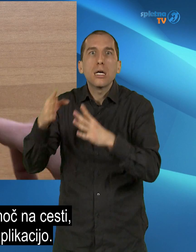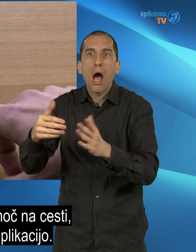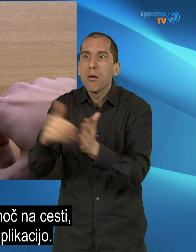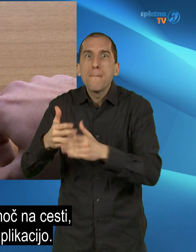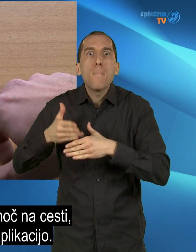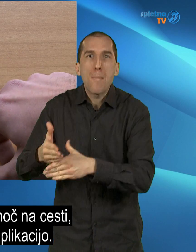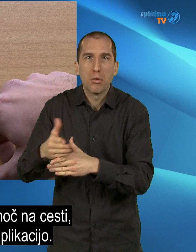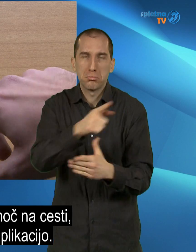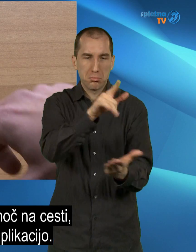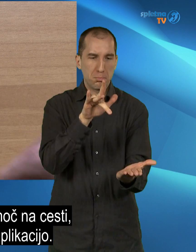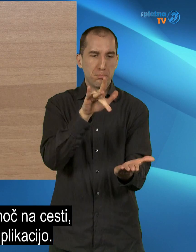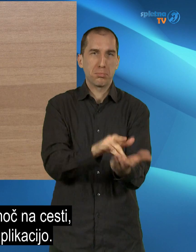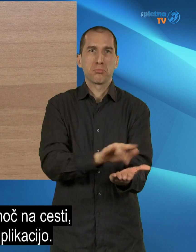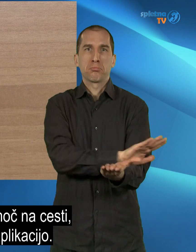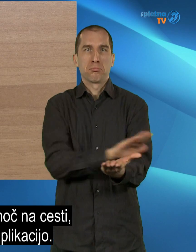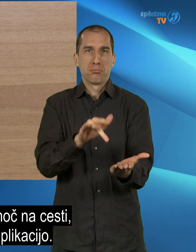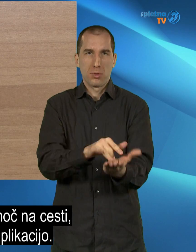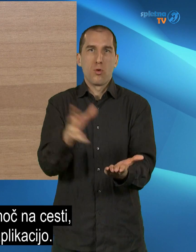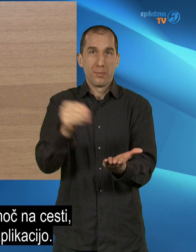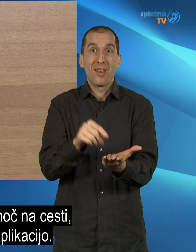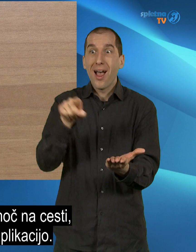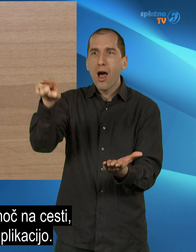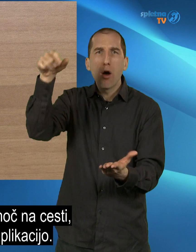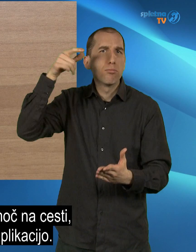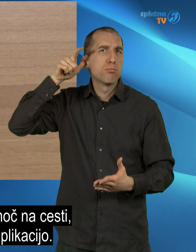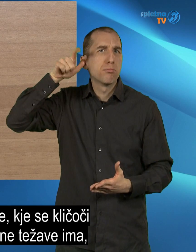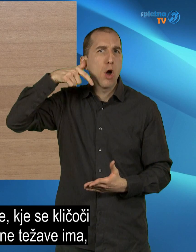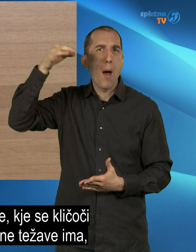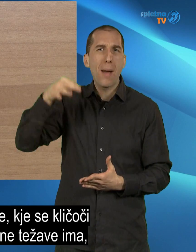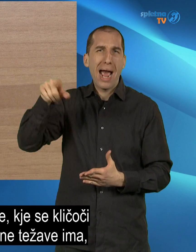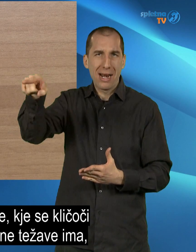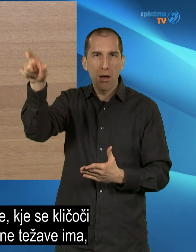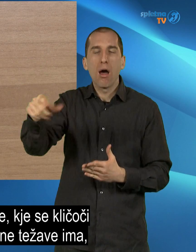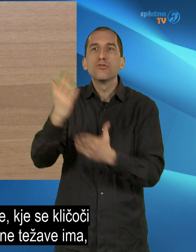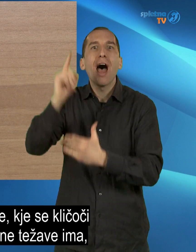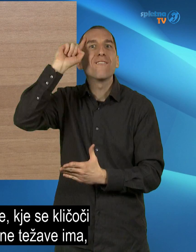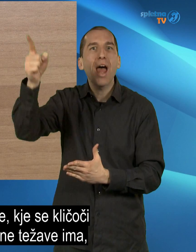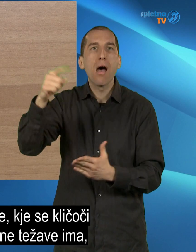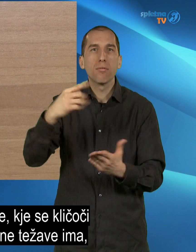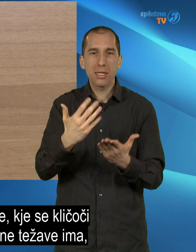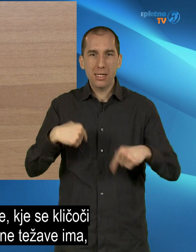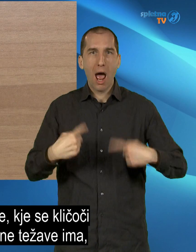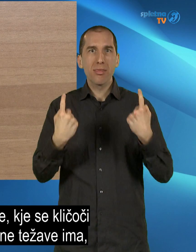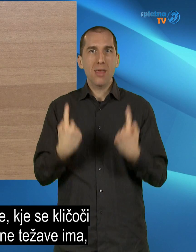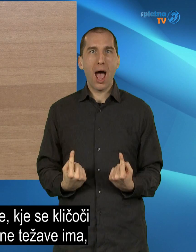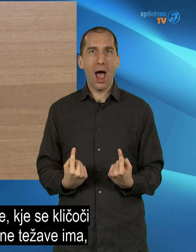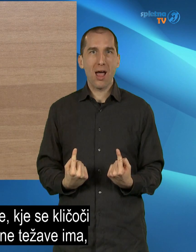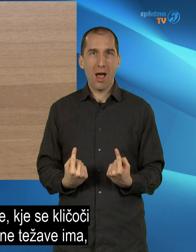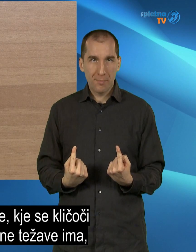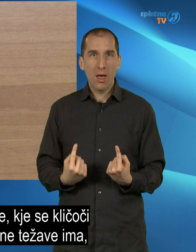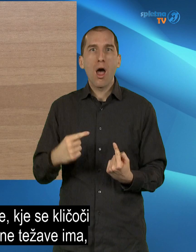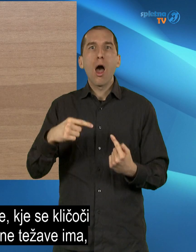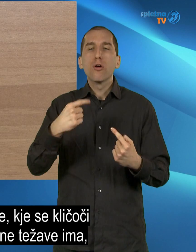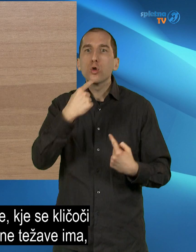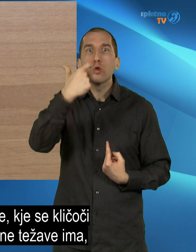Ko potrebujejo pomoč na cesti, zgolj aktivirajo aplikacijo. Operater namreč že ve, kje se klicoči nahaja, kdo je